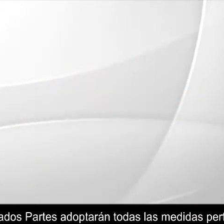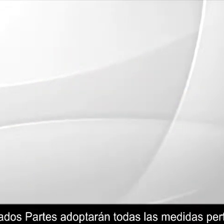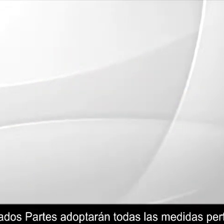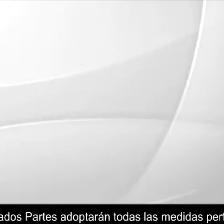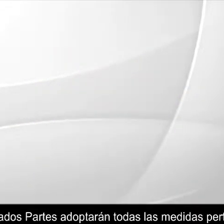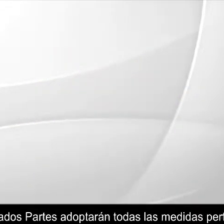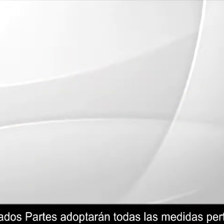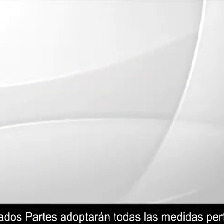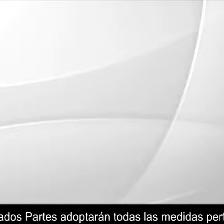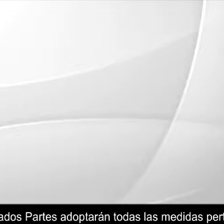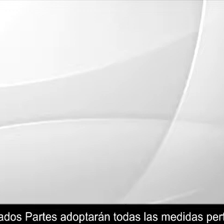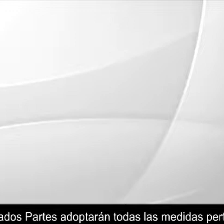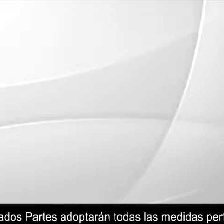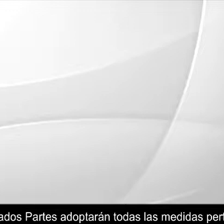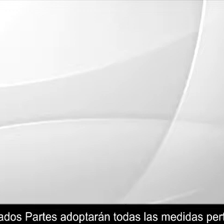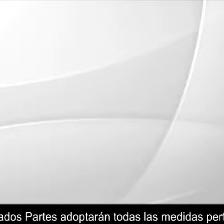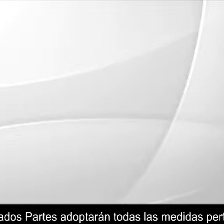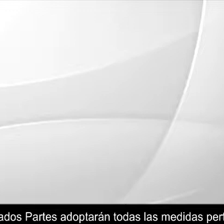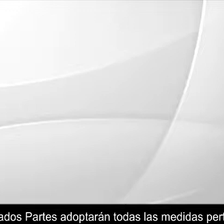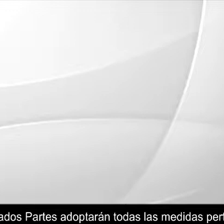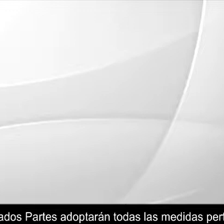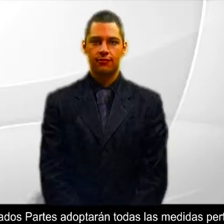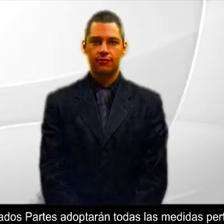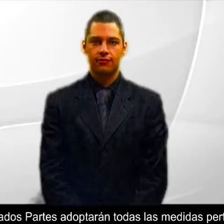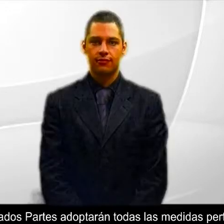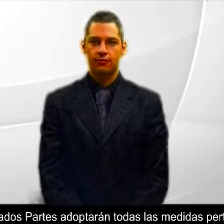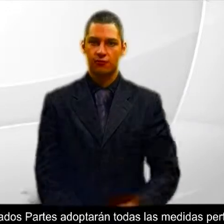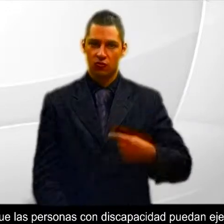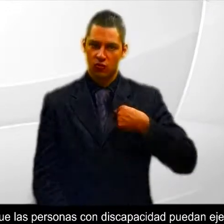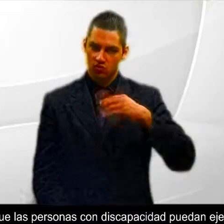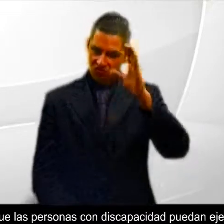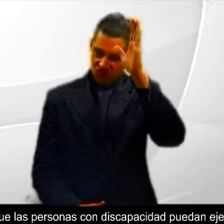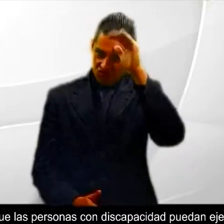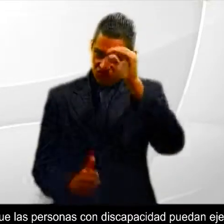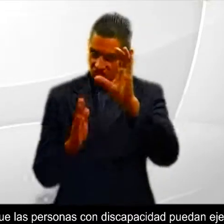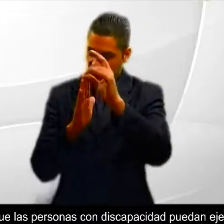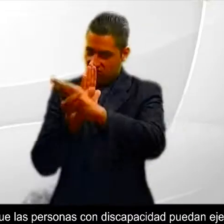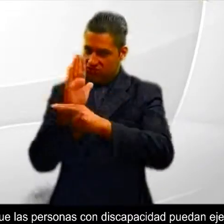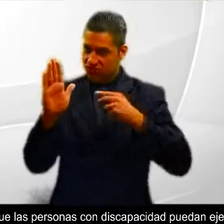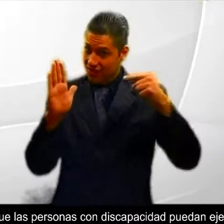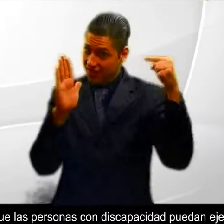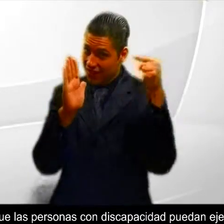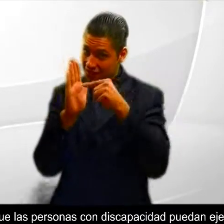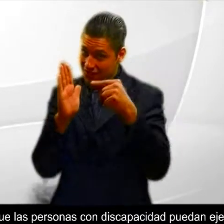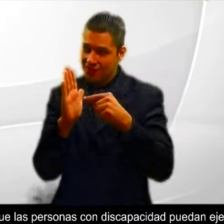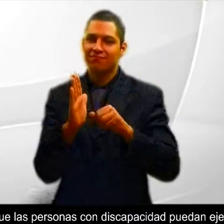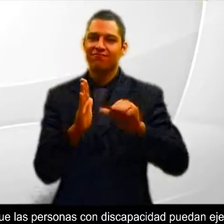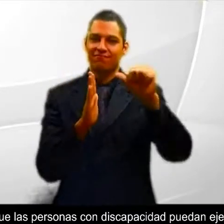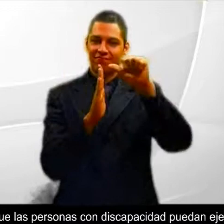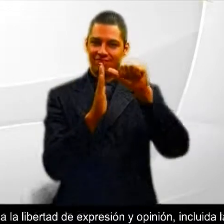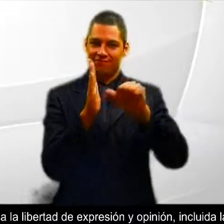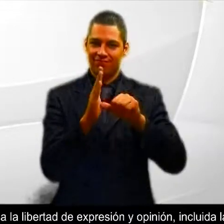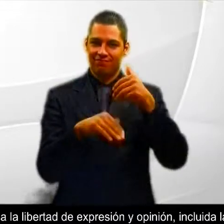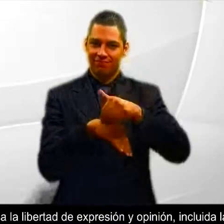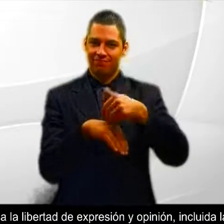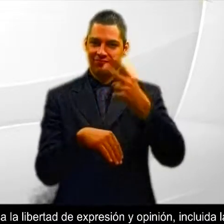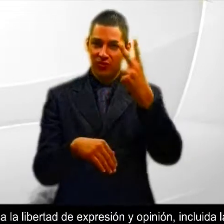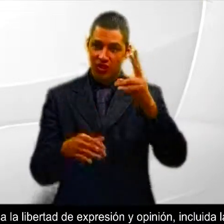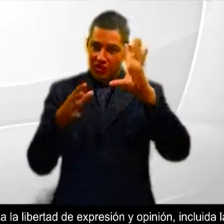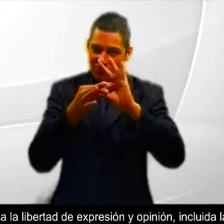los estados partes adoptarán todas las medidas pertinentes para que las personas con discapacidad puedan ejercer el derecho a la libertad